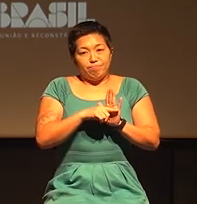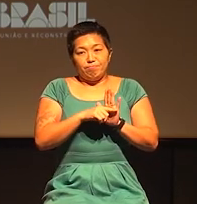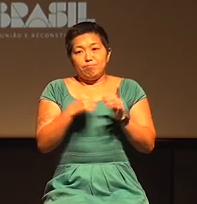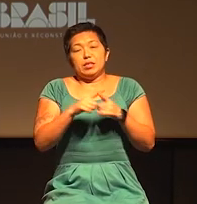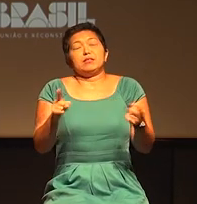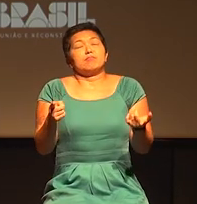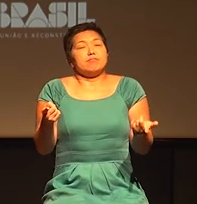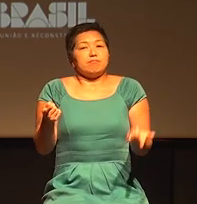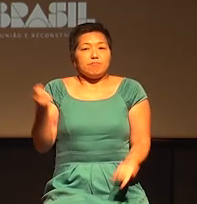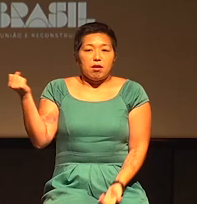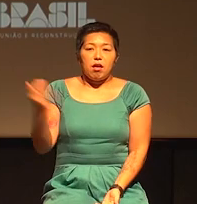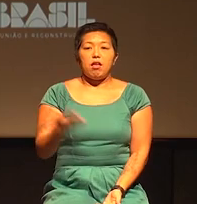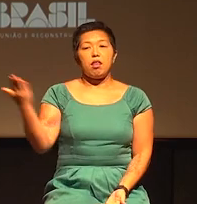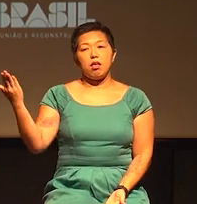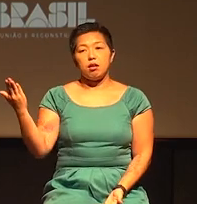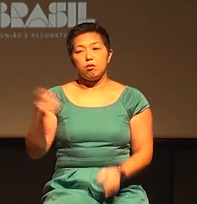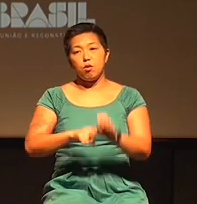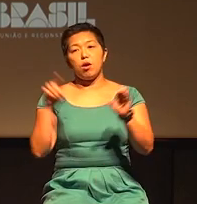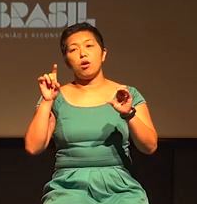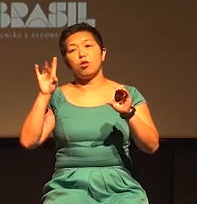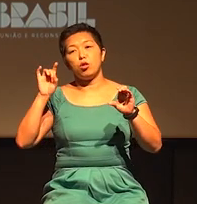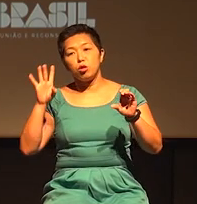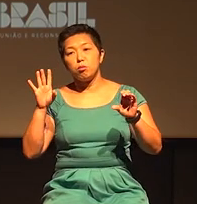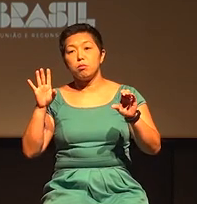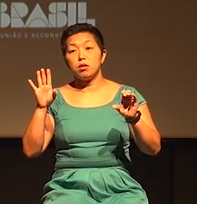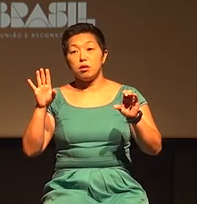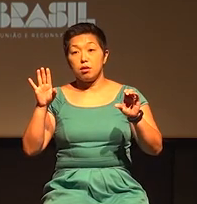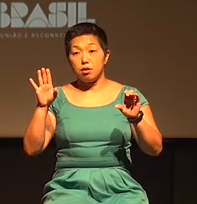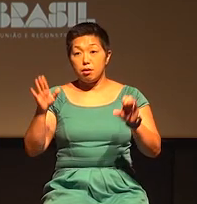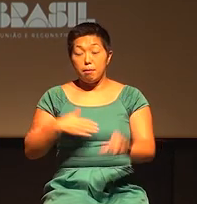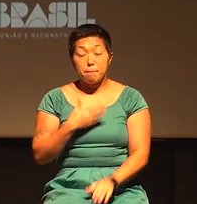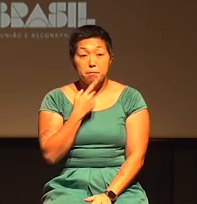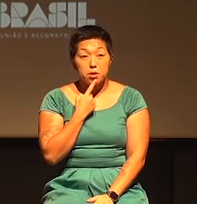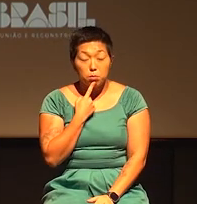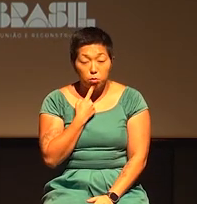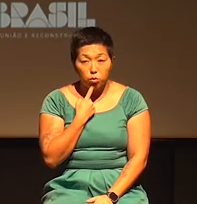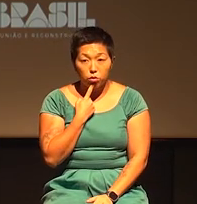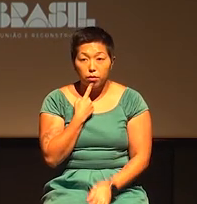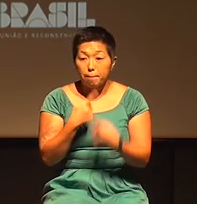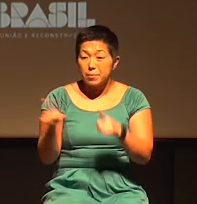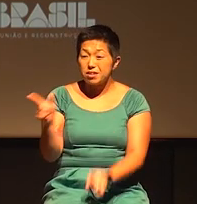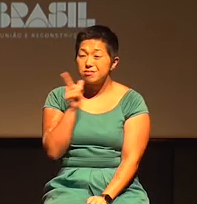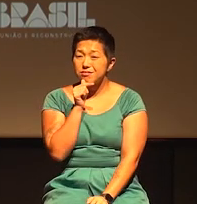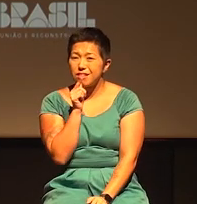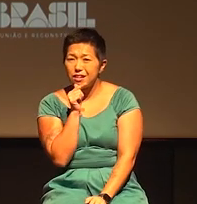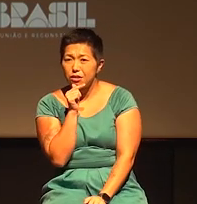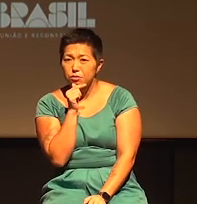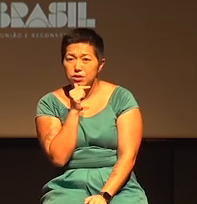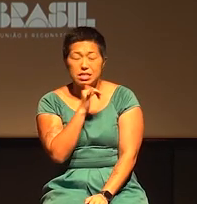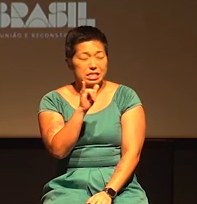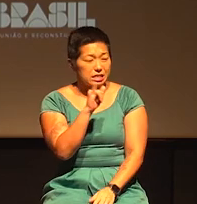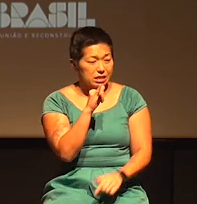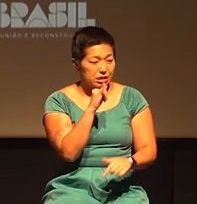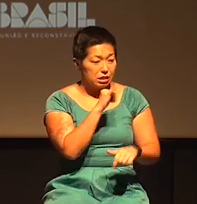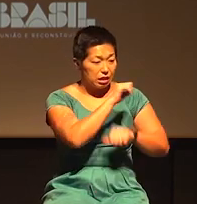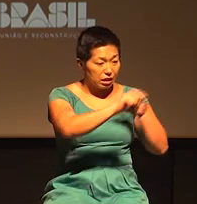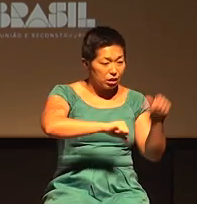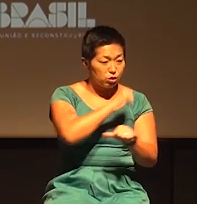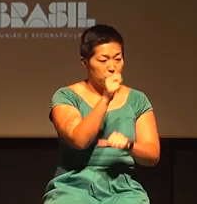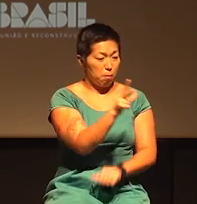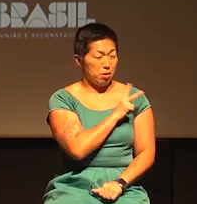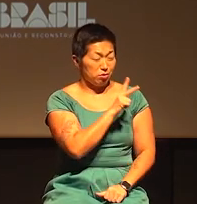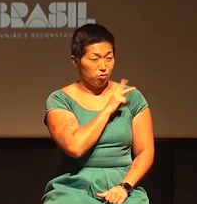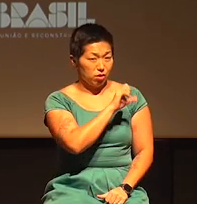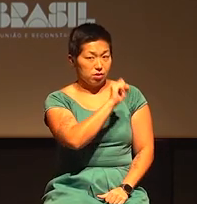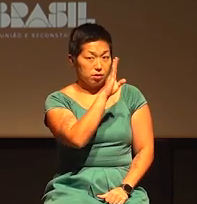mas autonomia pela boca água priva SABESP é eh e